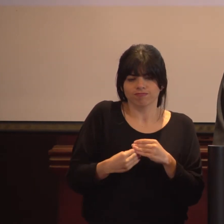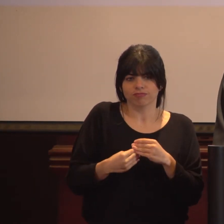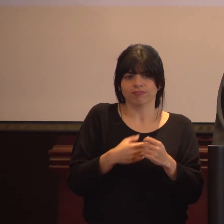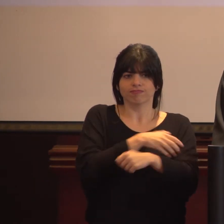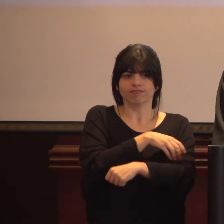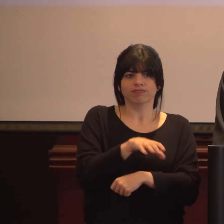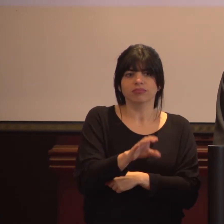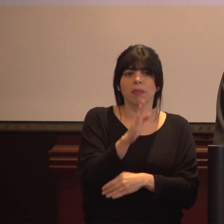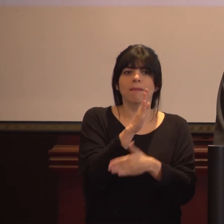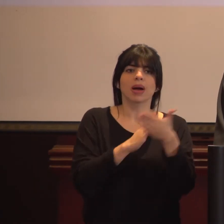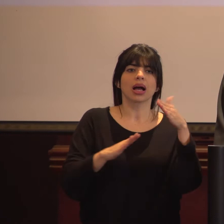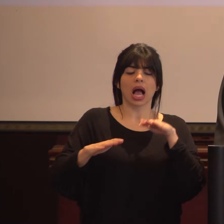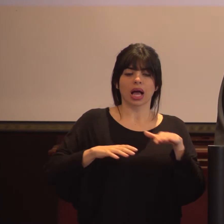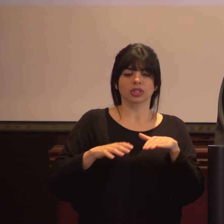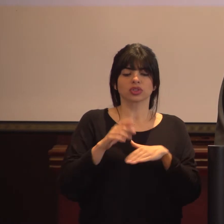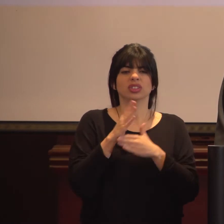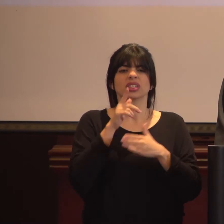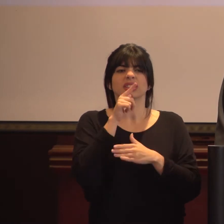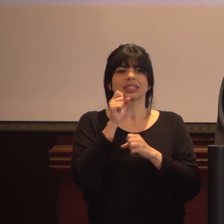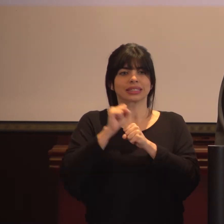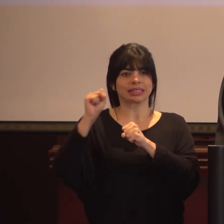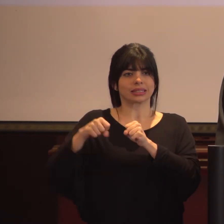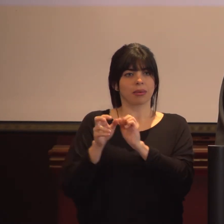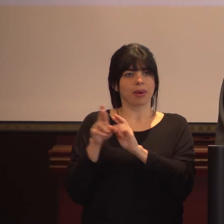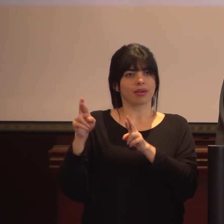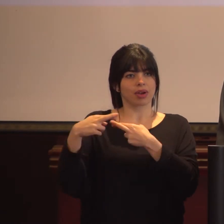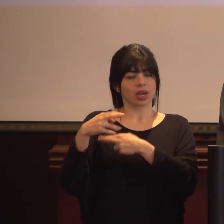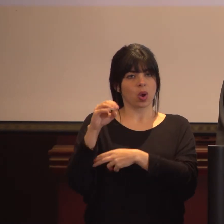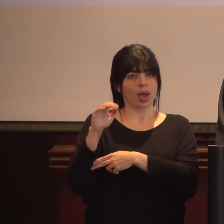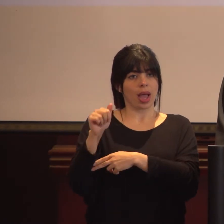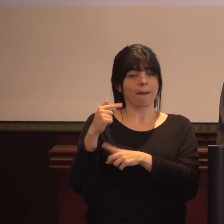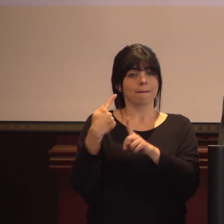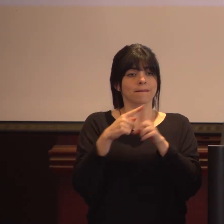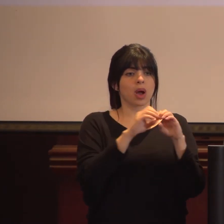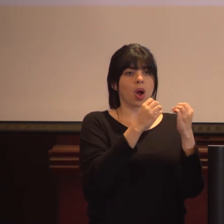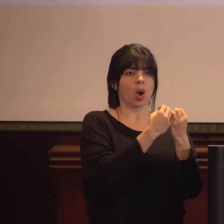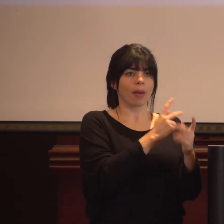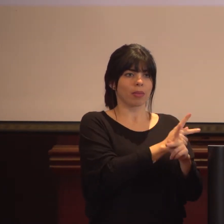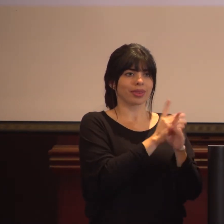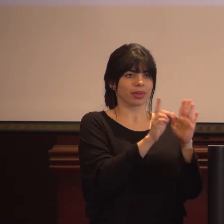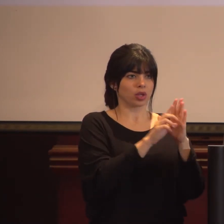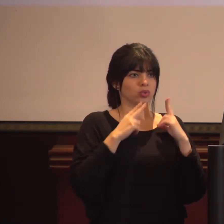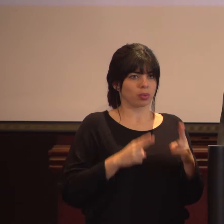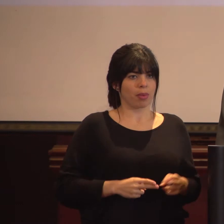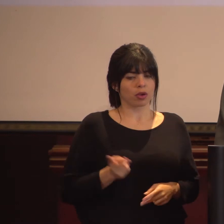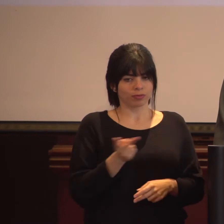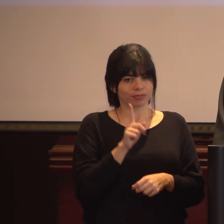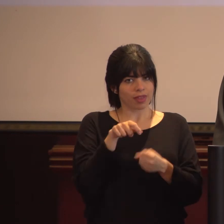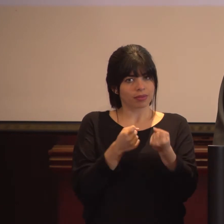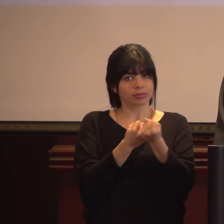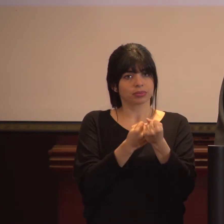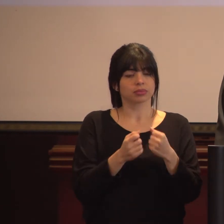fortalecido por la acción del sistema Regional de la oea y sus órganos de protección de Derechos Humanos la